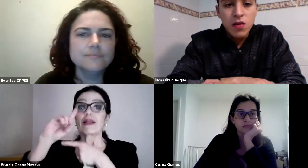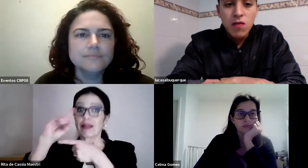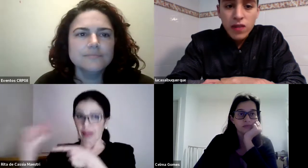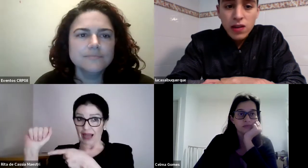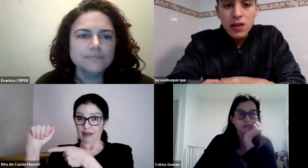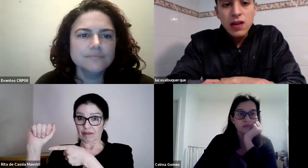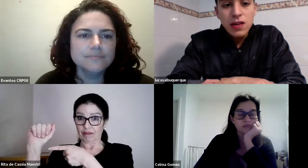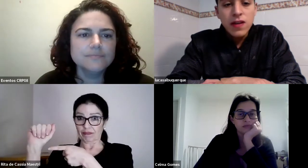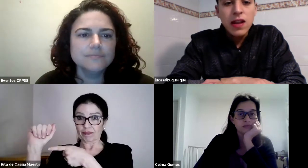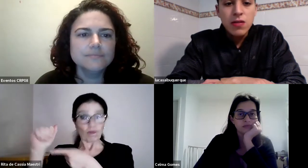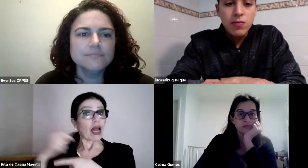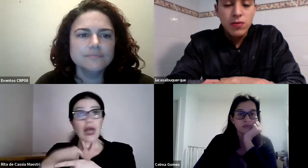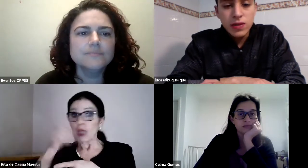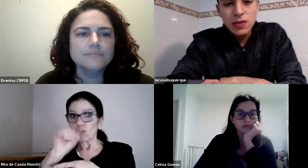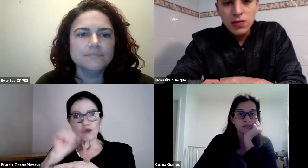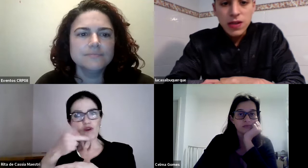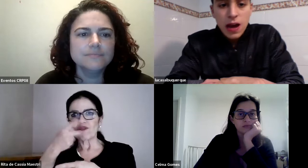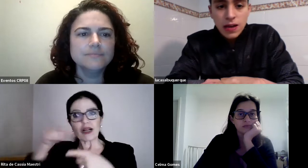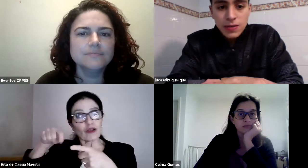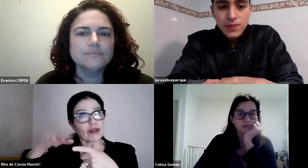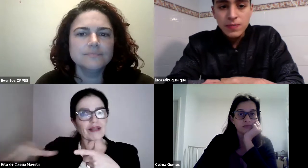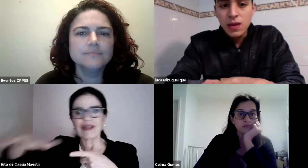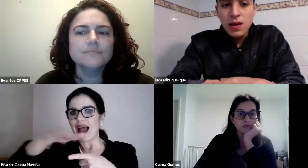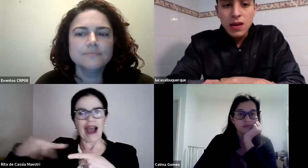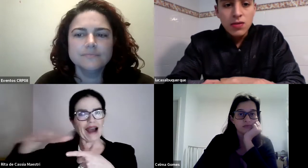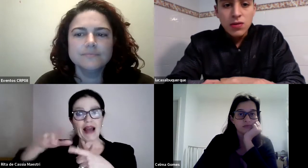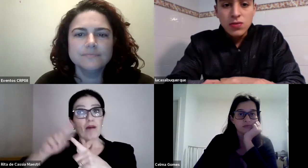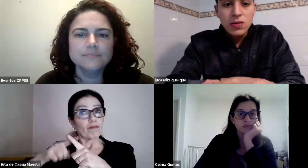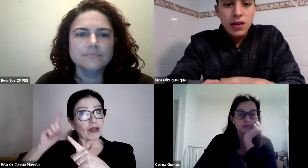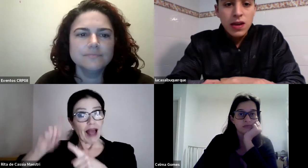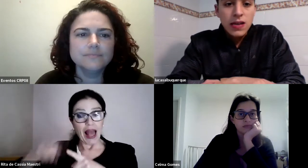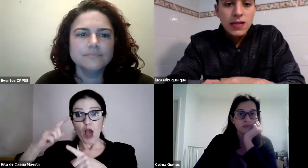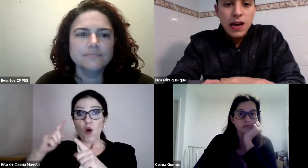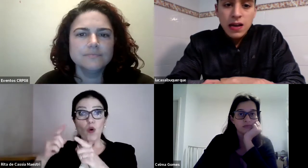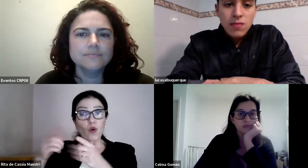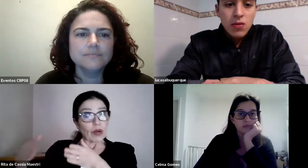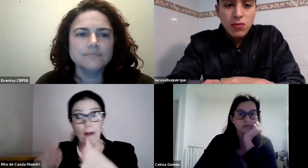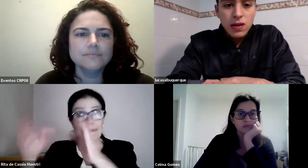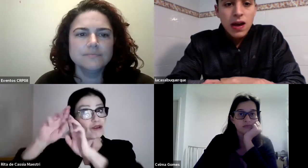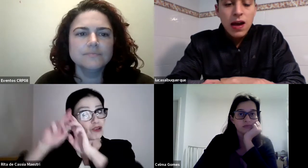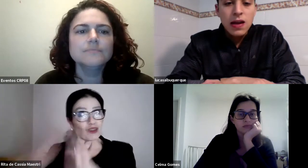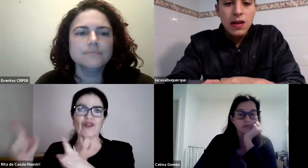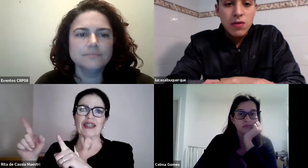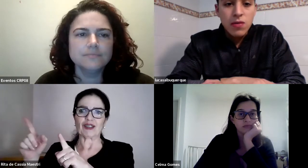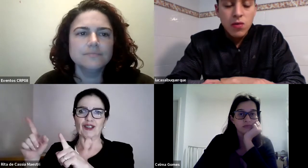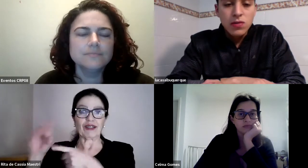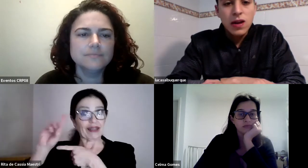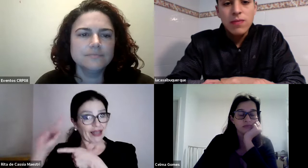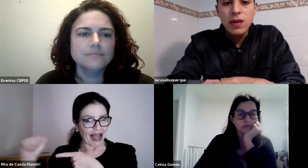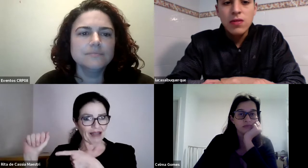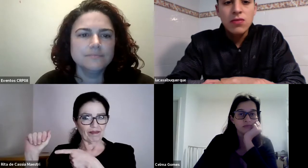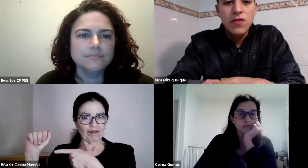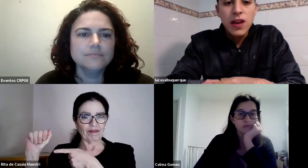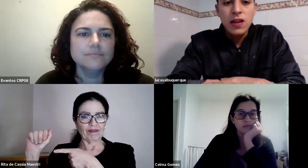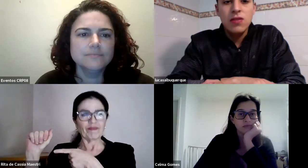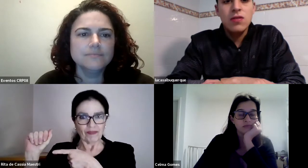consegue ouvir e falar um pouco. Esses são os DAs. Eu não, essa área é uma outra área, é um outro